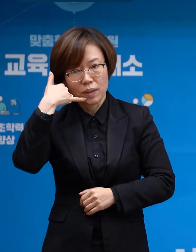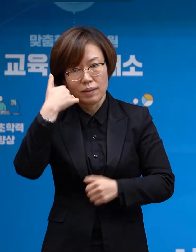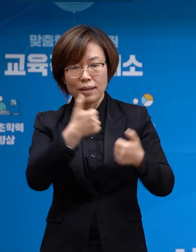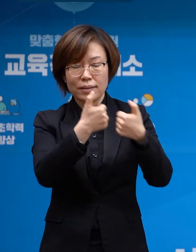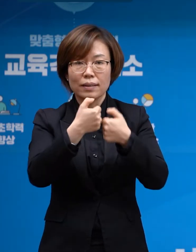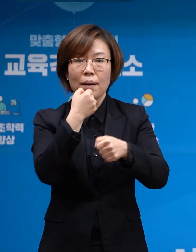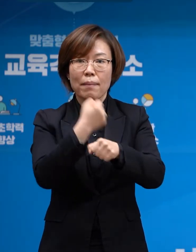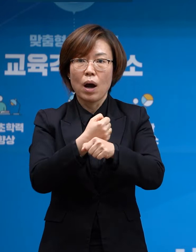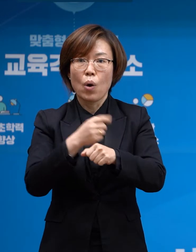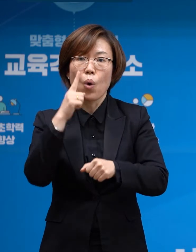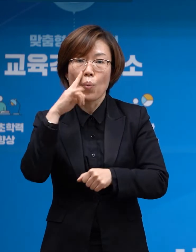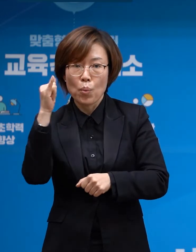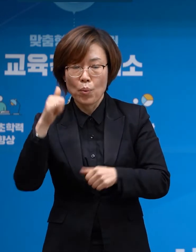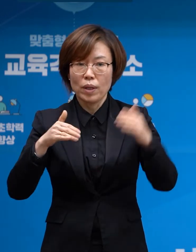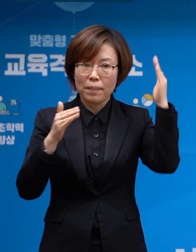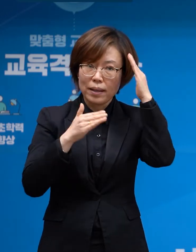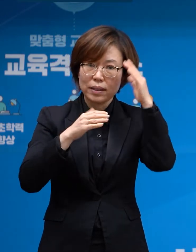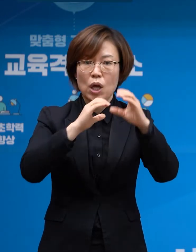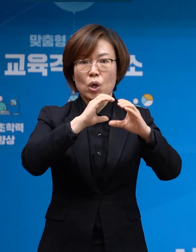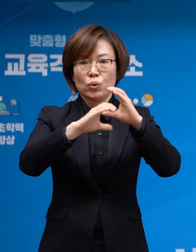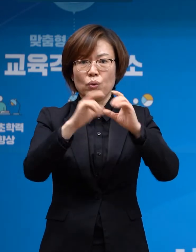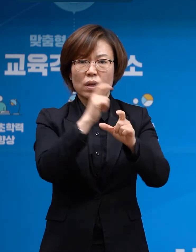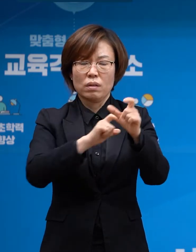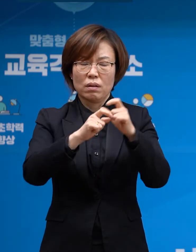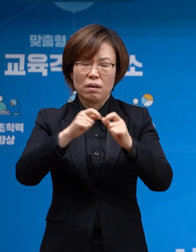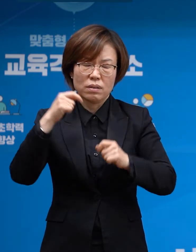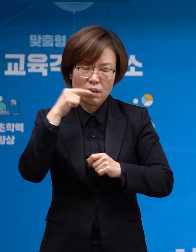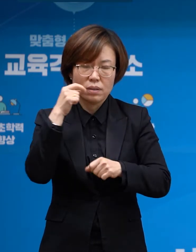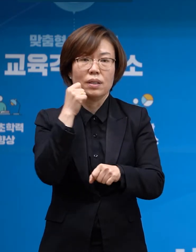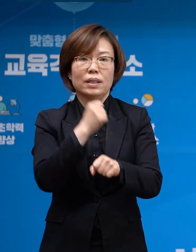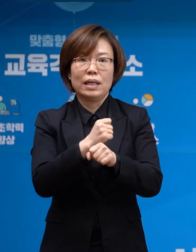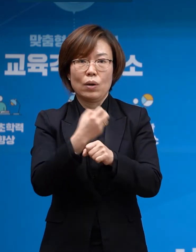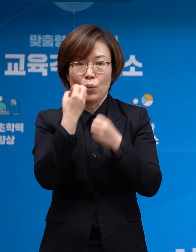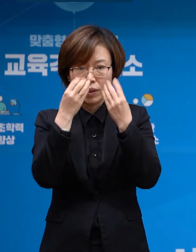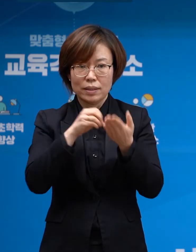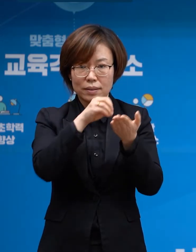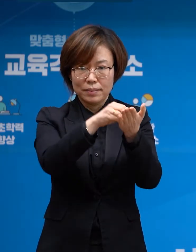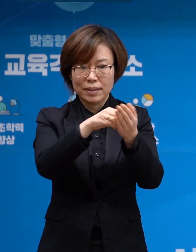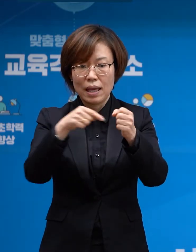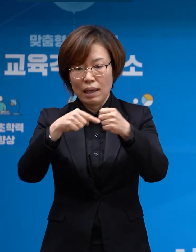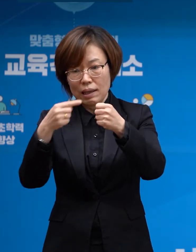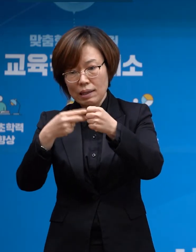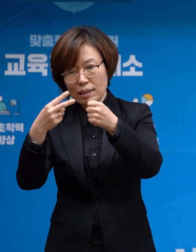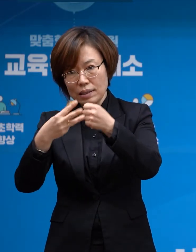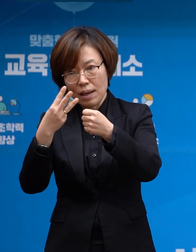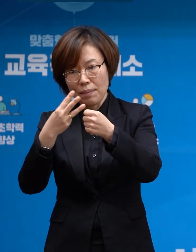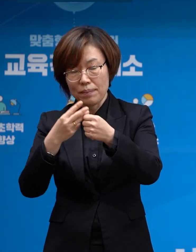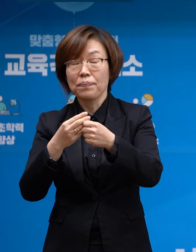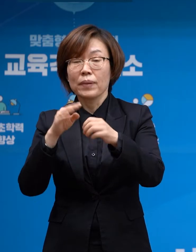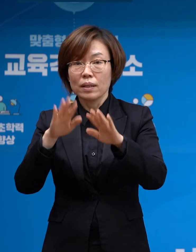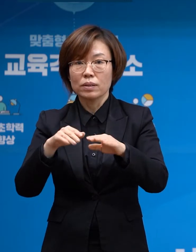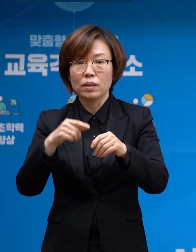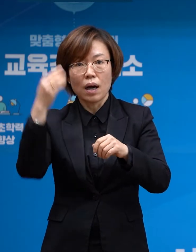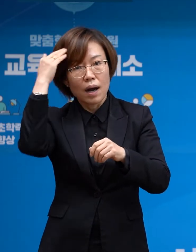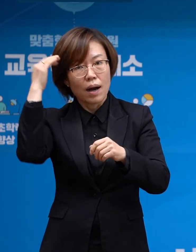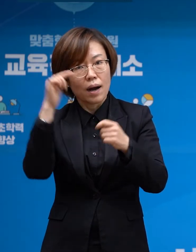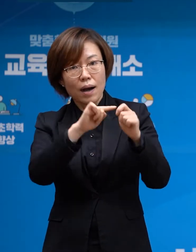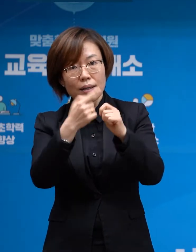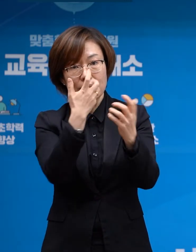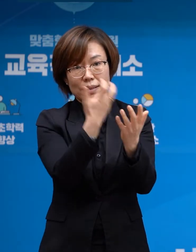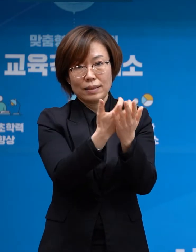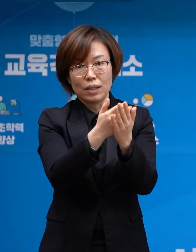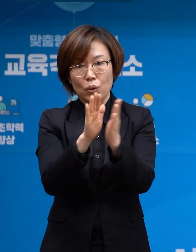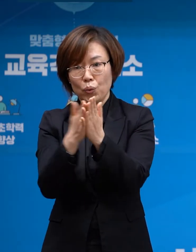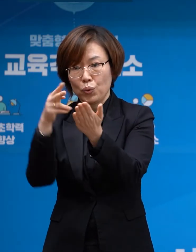통해 학부모, 학생들과의 소통을 강화하고 신입생과 저학년을 대상으로 한글 학습 자료와